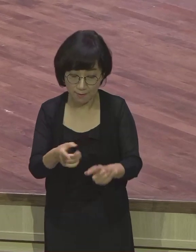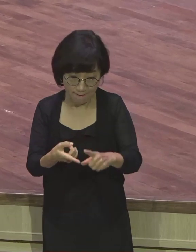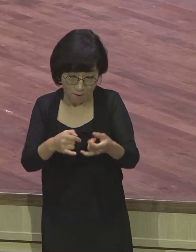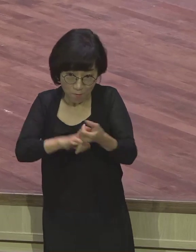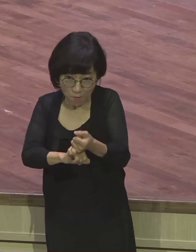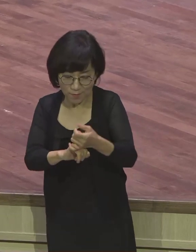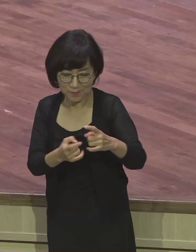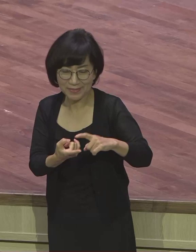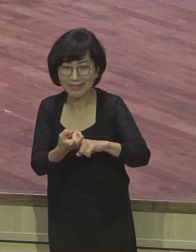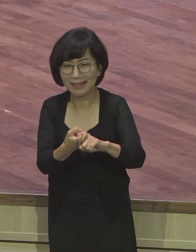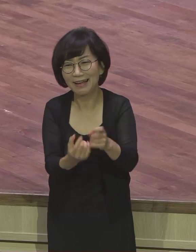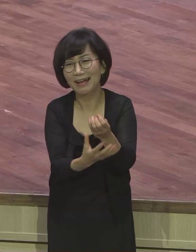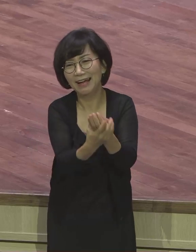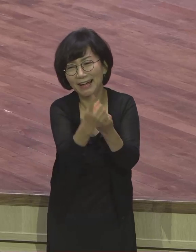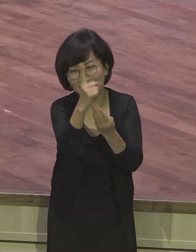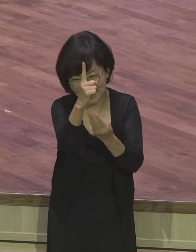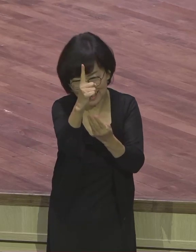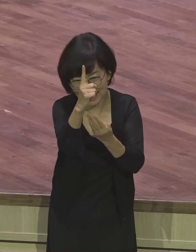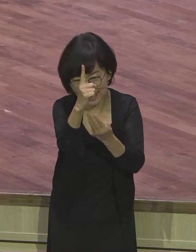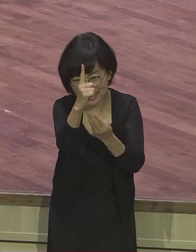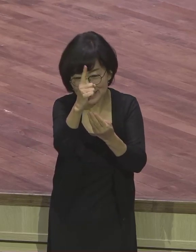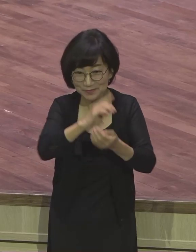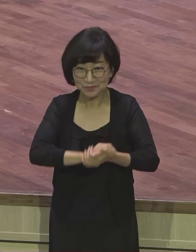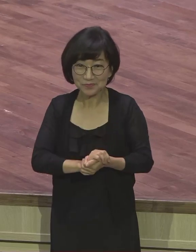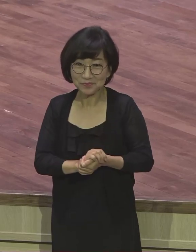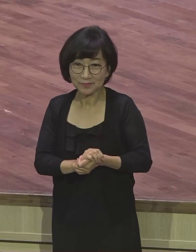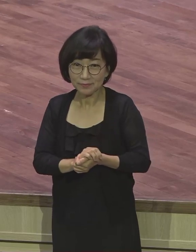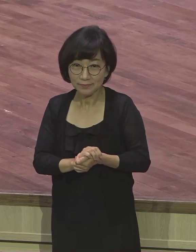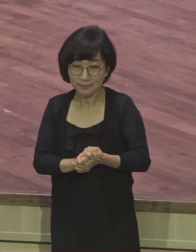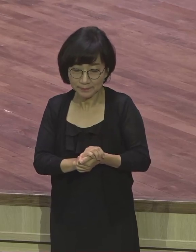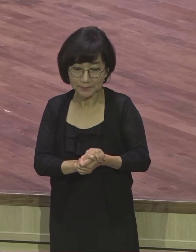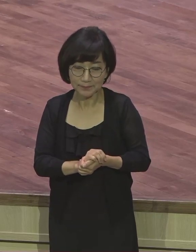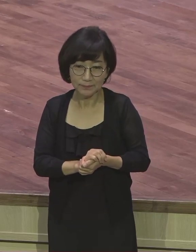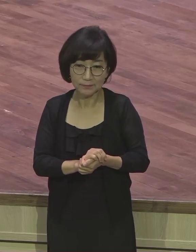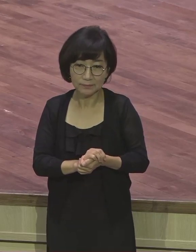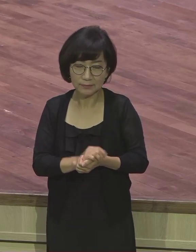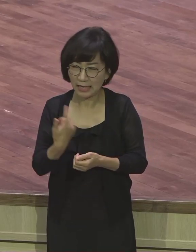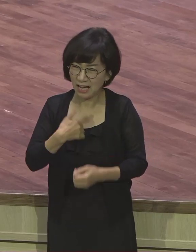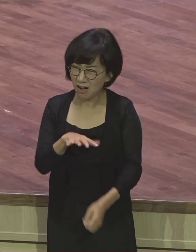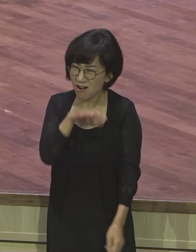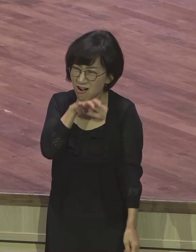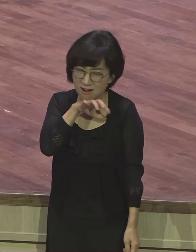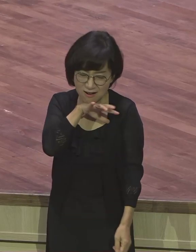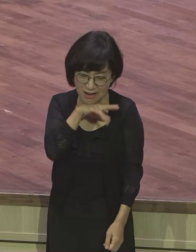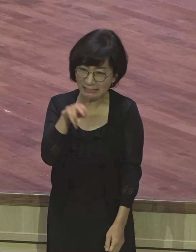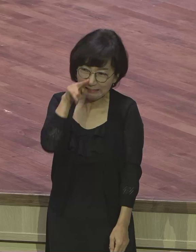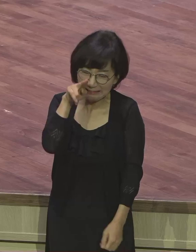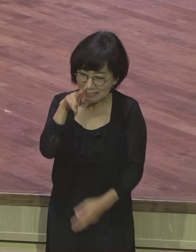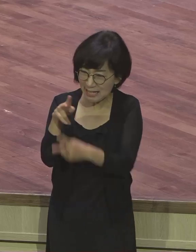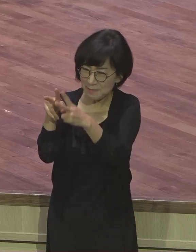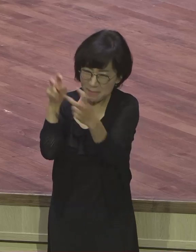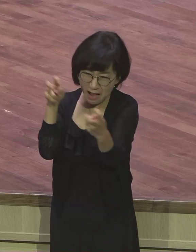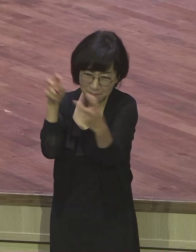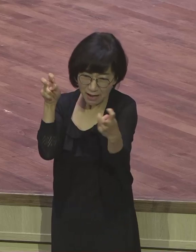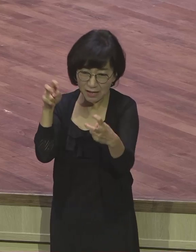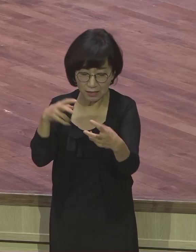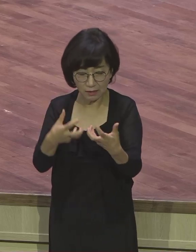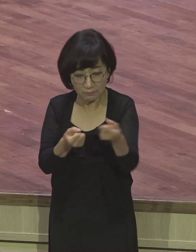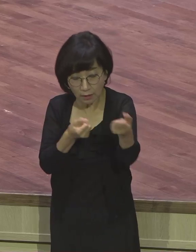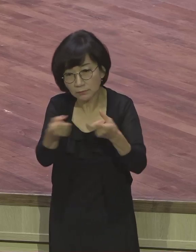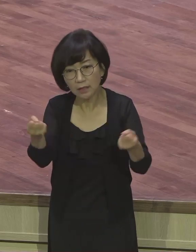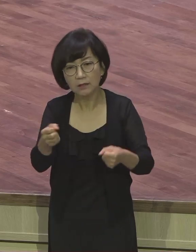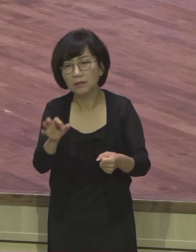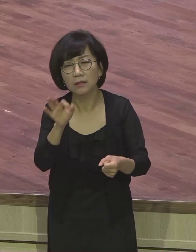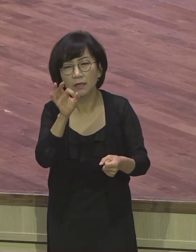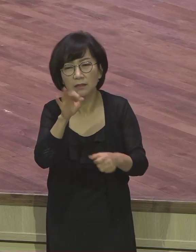이종욱 선생님 만드는 단어라. 원리스 하나가 돼야 돼. 원리스 불평 원망 시기 질투 이건 요 사단 틈타기